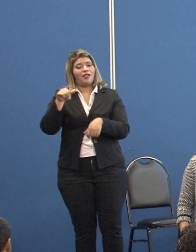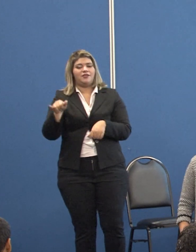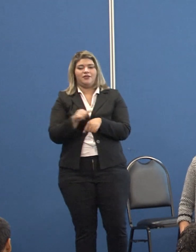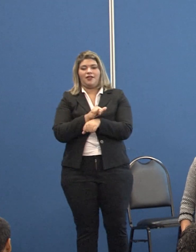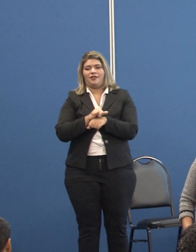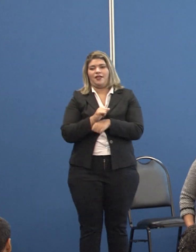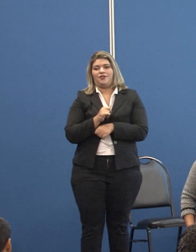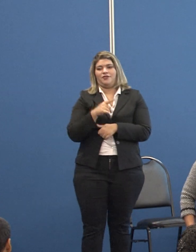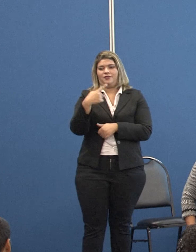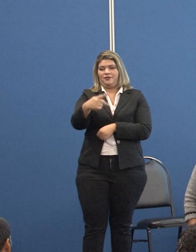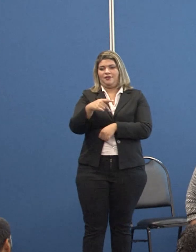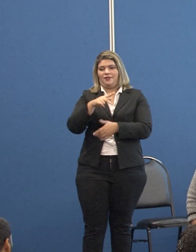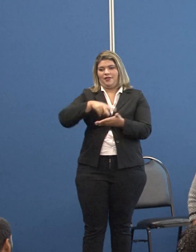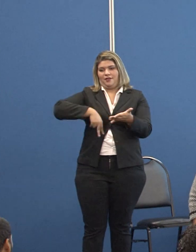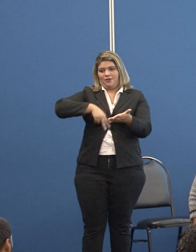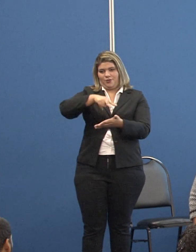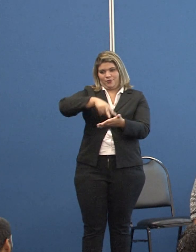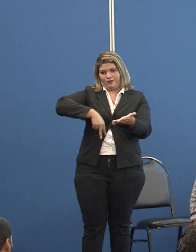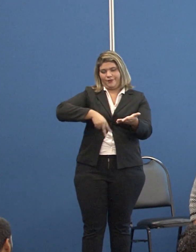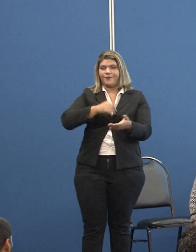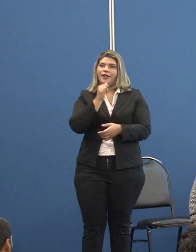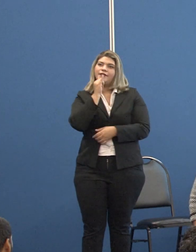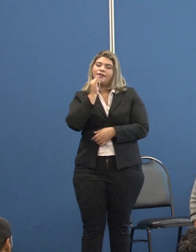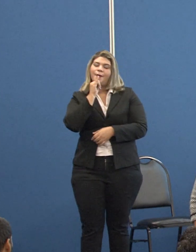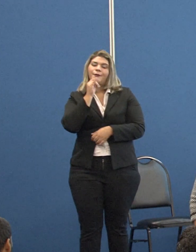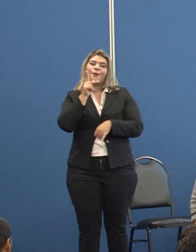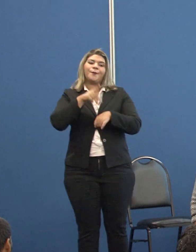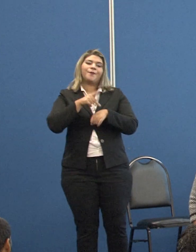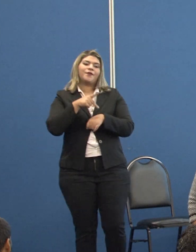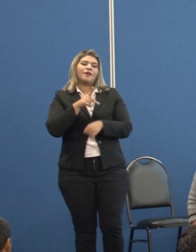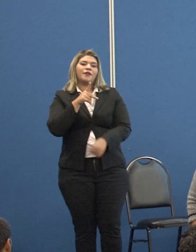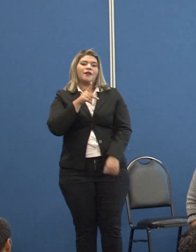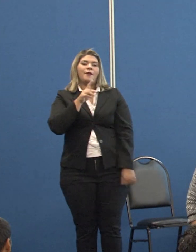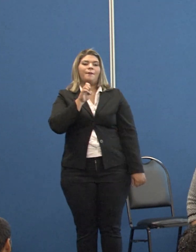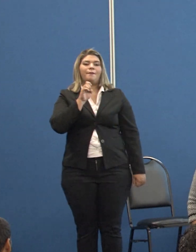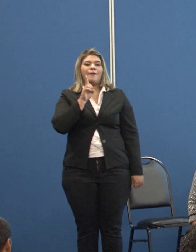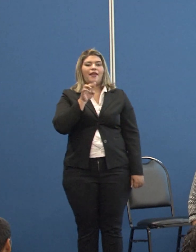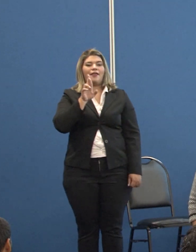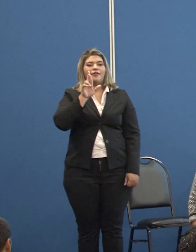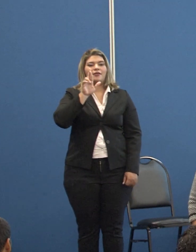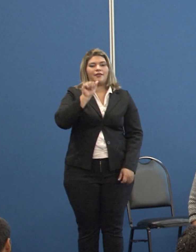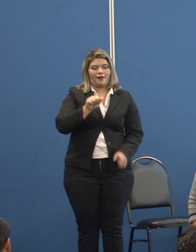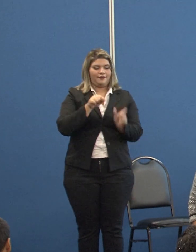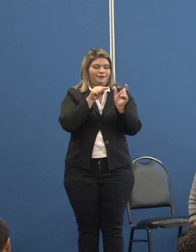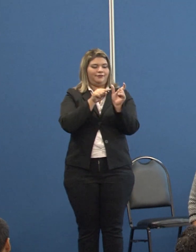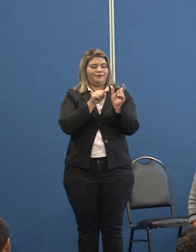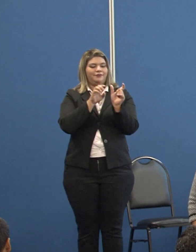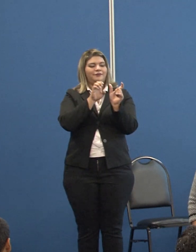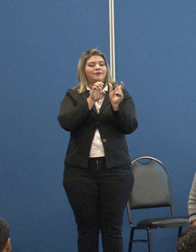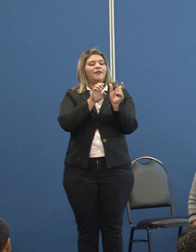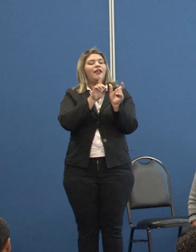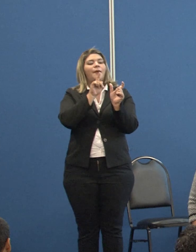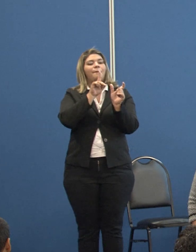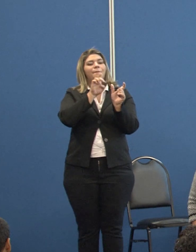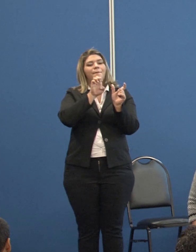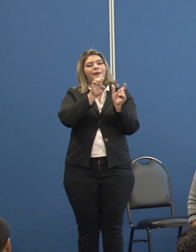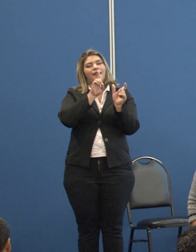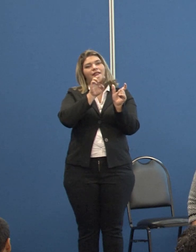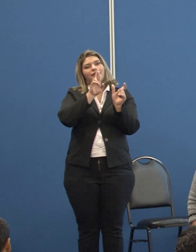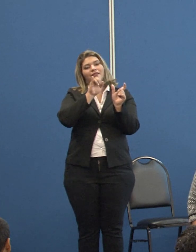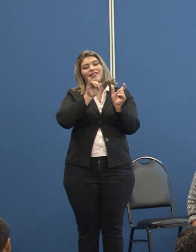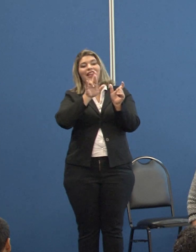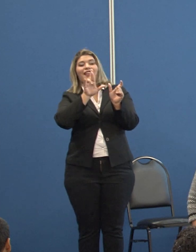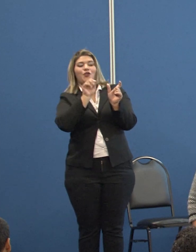leitura. Ok? Pedra, pedreiro, pedregulho, pedrinha, pedrão. Olha só, eu tenho aí